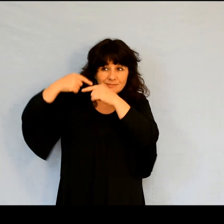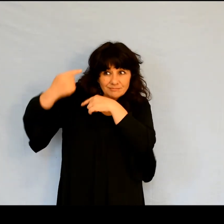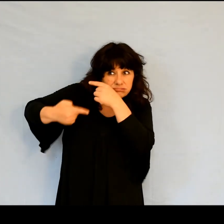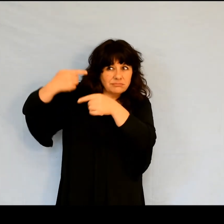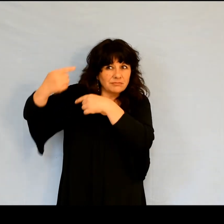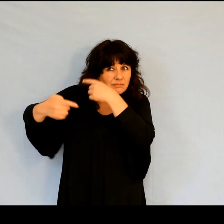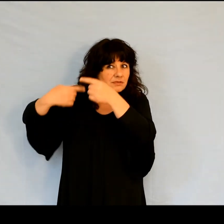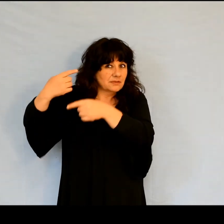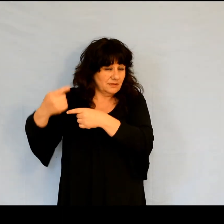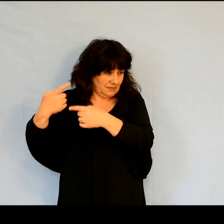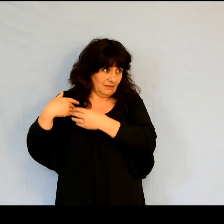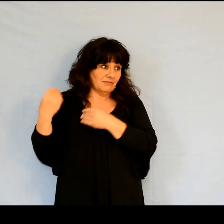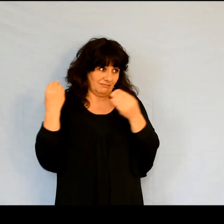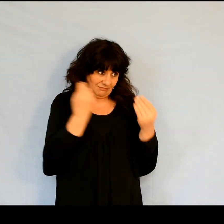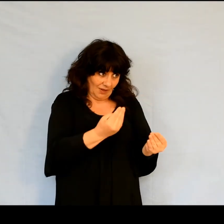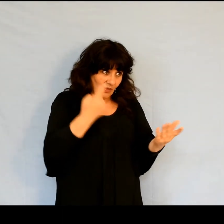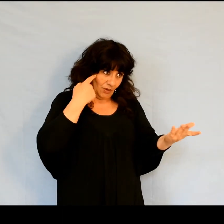Telle sera votre nourriture.